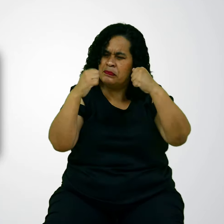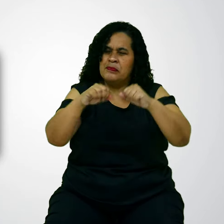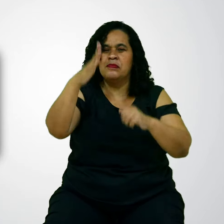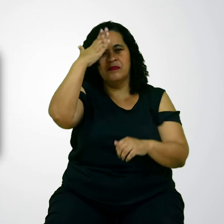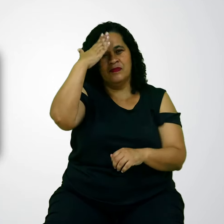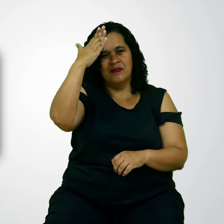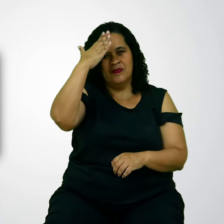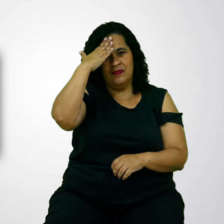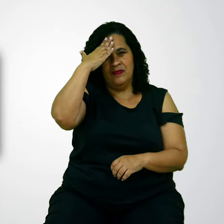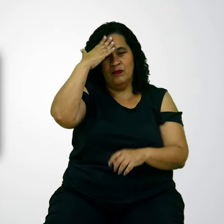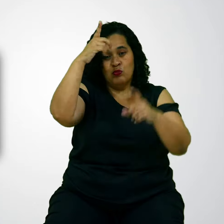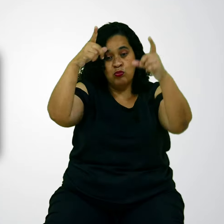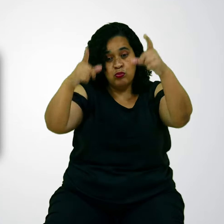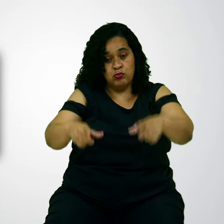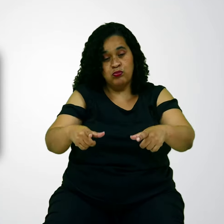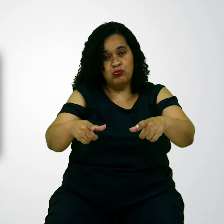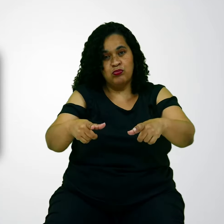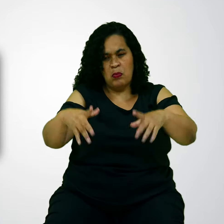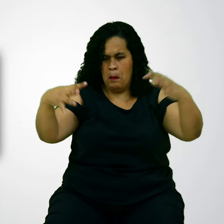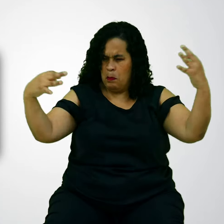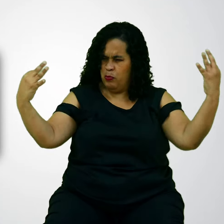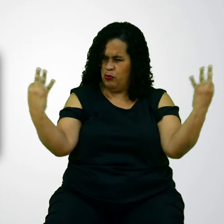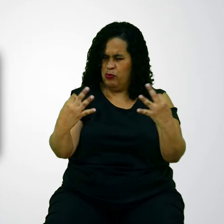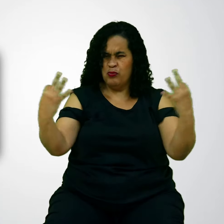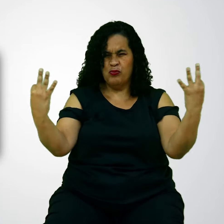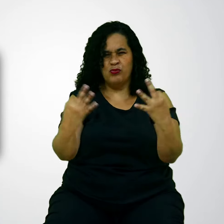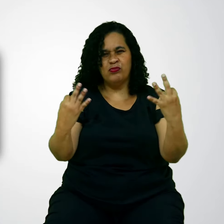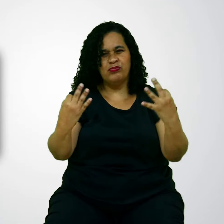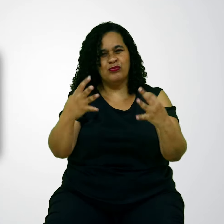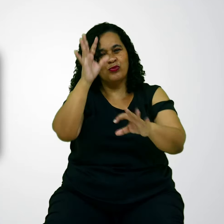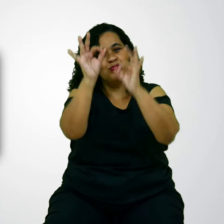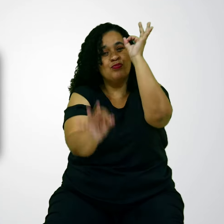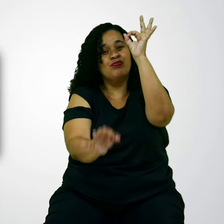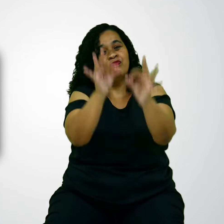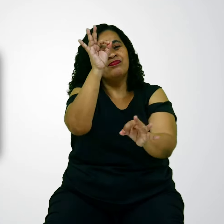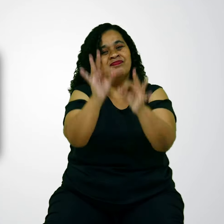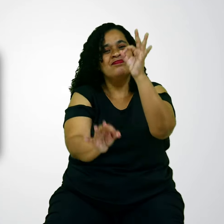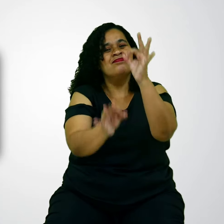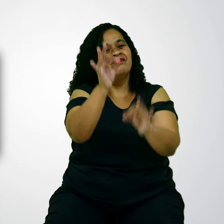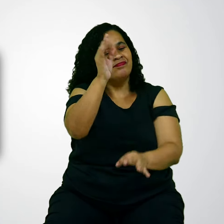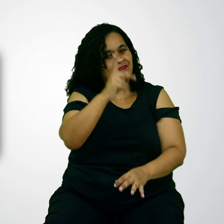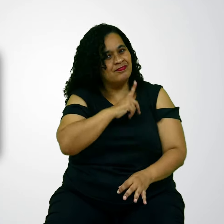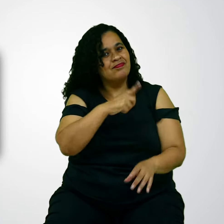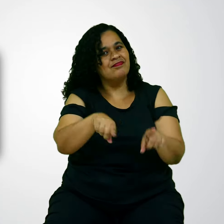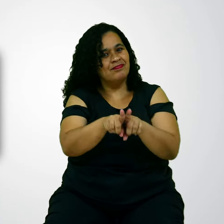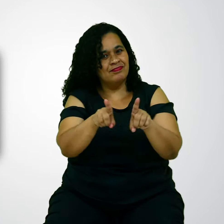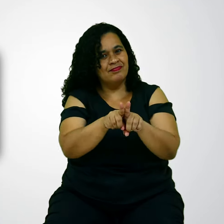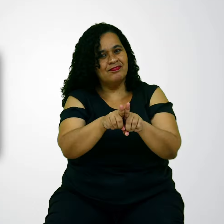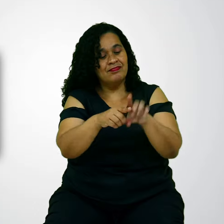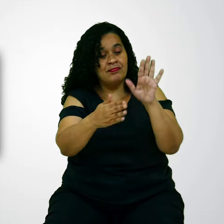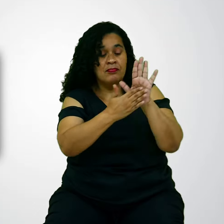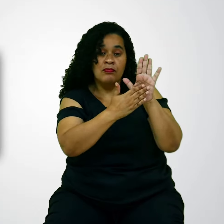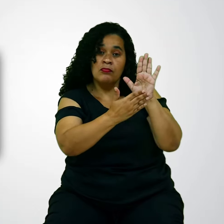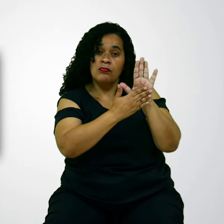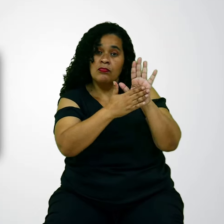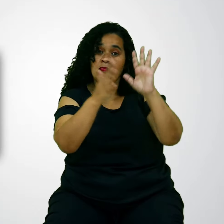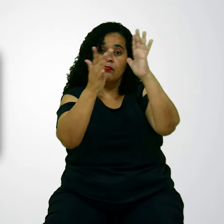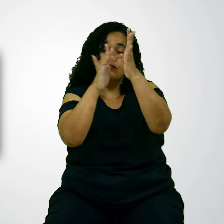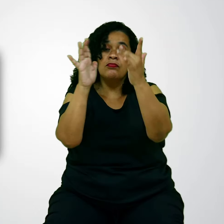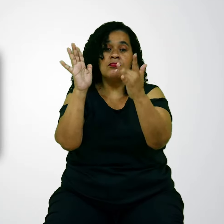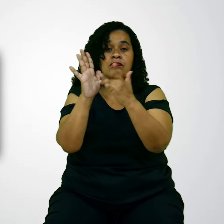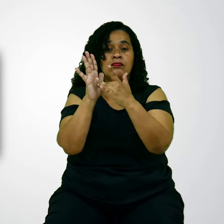onde reina a justiça, e é esta proposta que ele tem para a gente. Nós já estamos neste reino. É